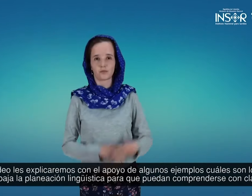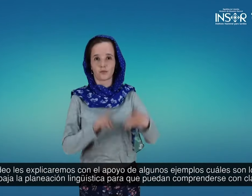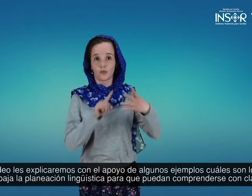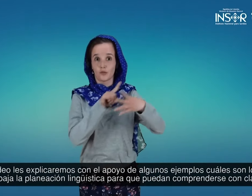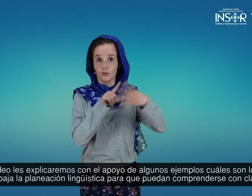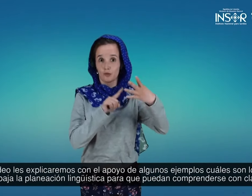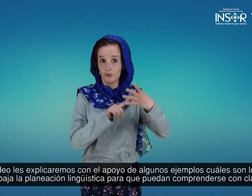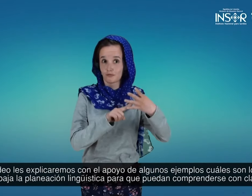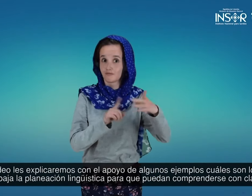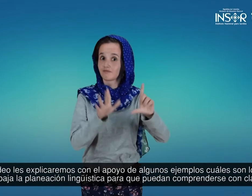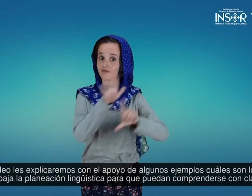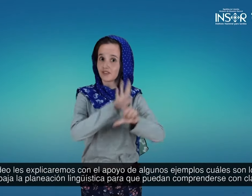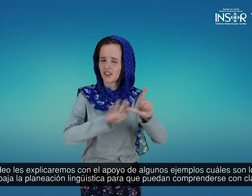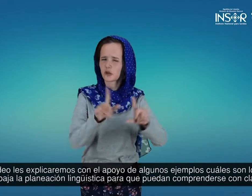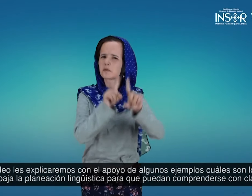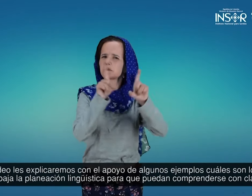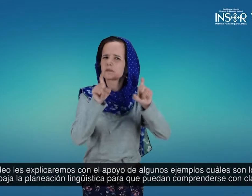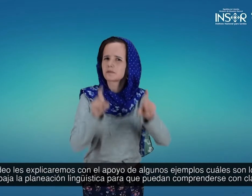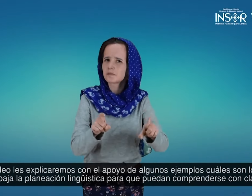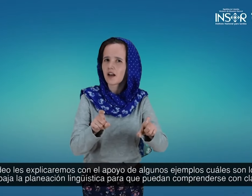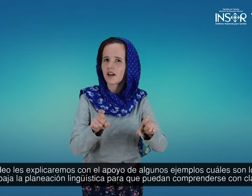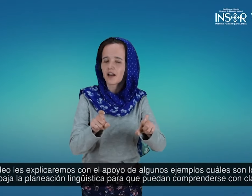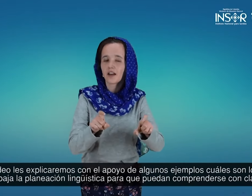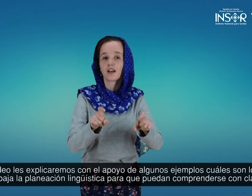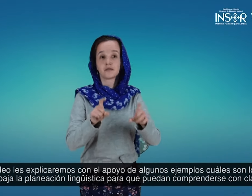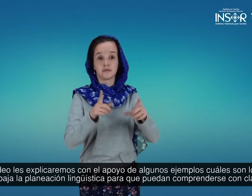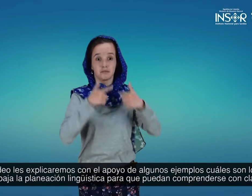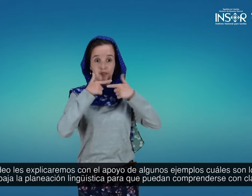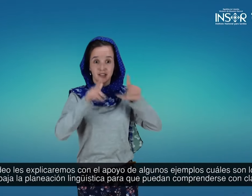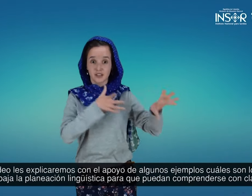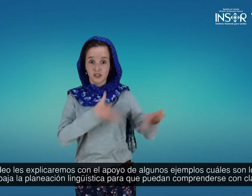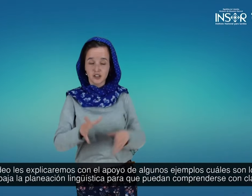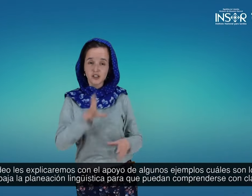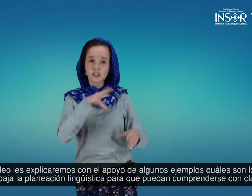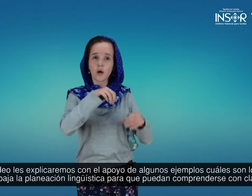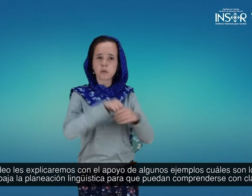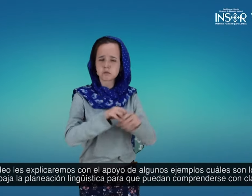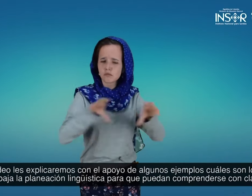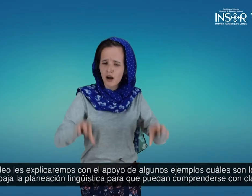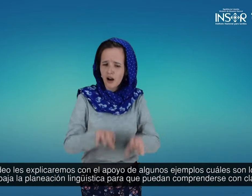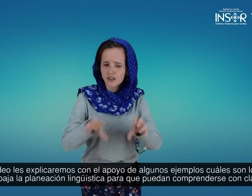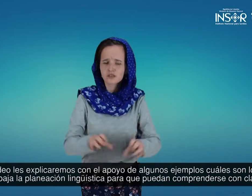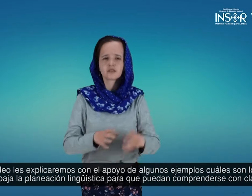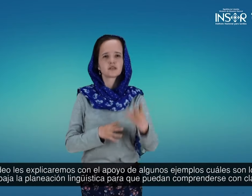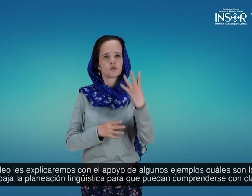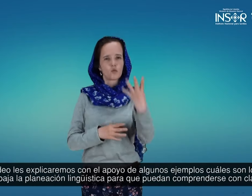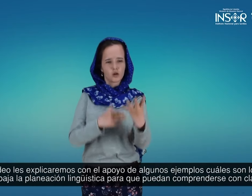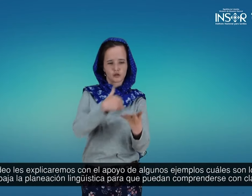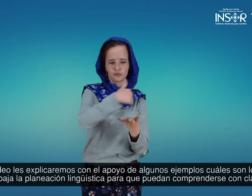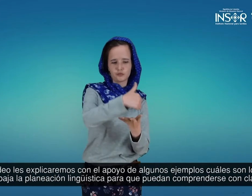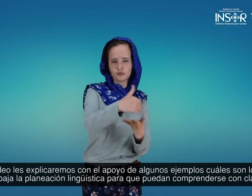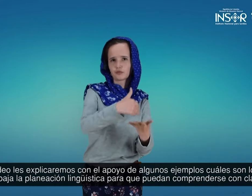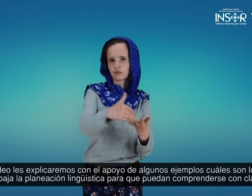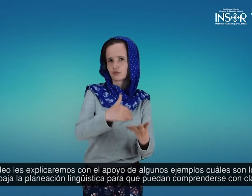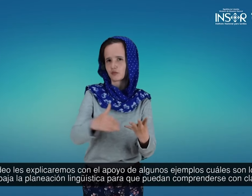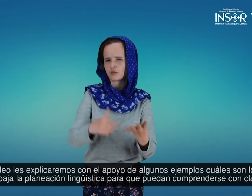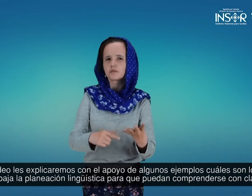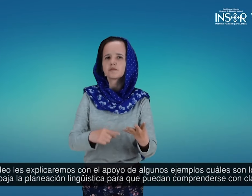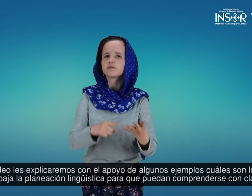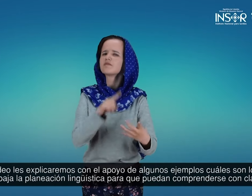En el cuarto video les explicaremos con el apoyo de algunos ejemplos cuáles son los ejes en los que trabaja la planeación